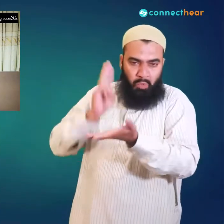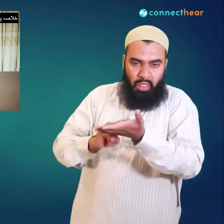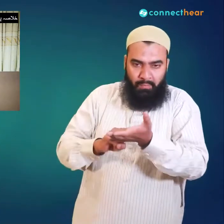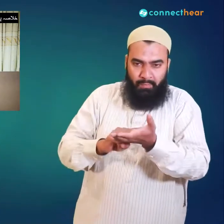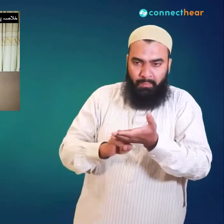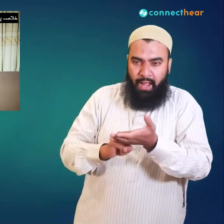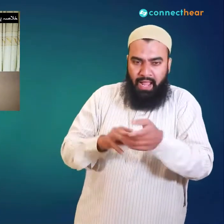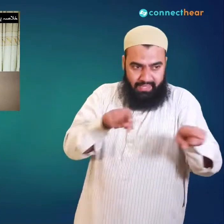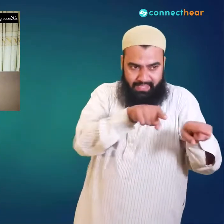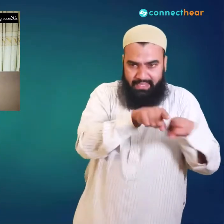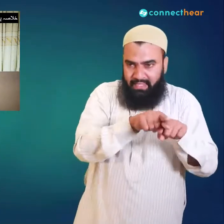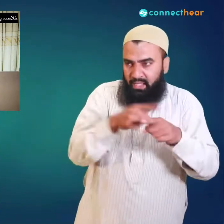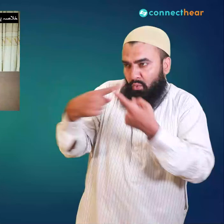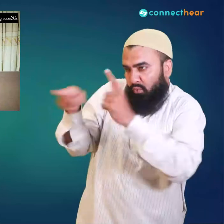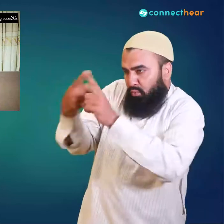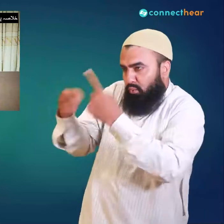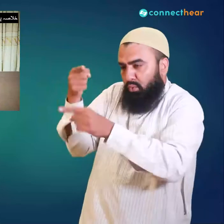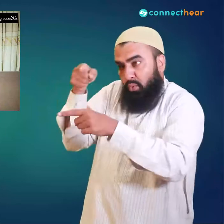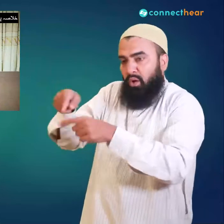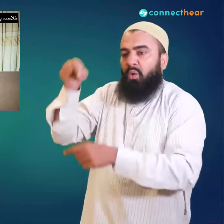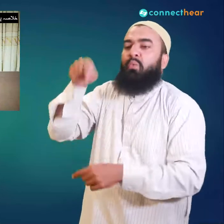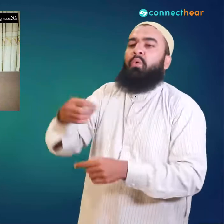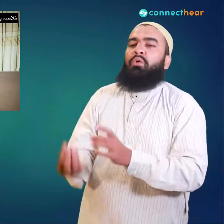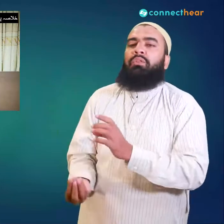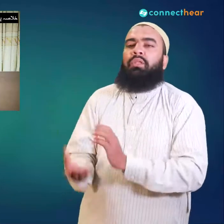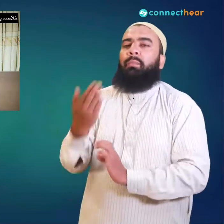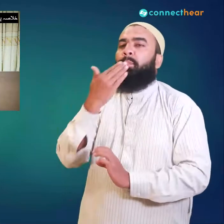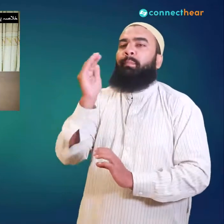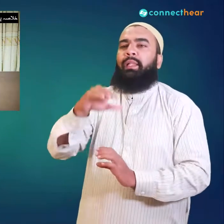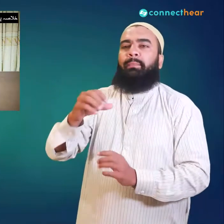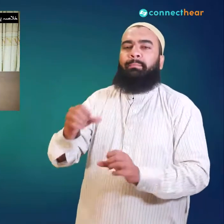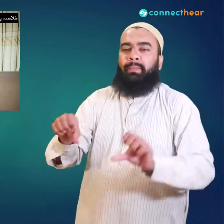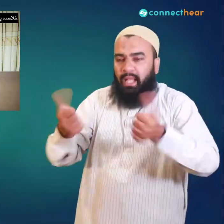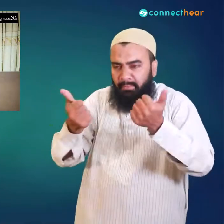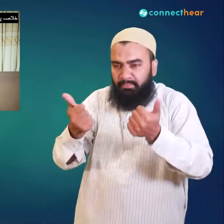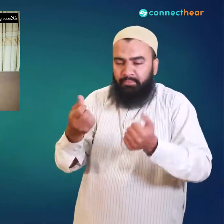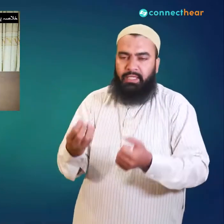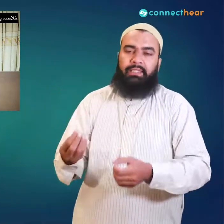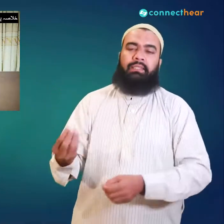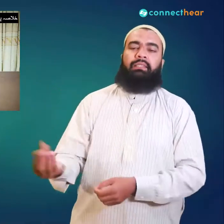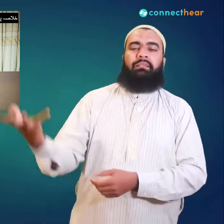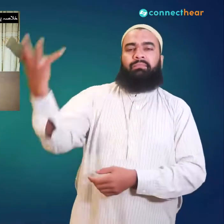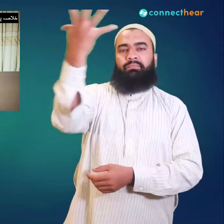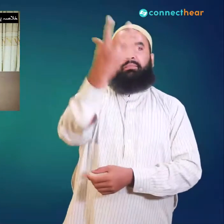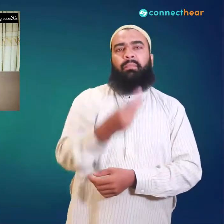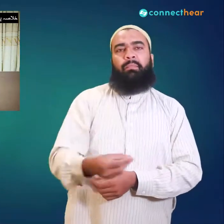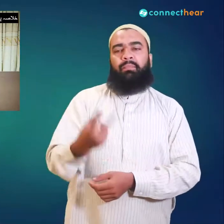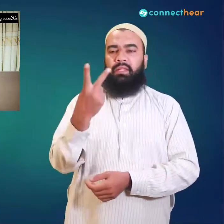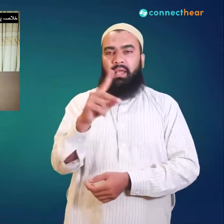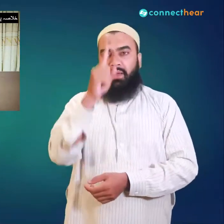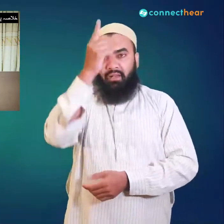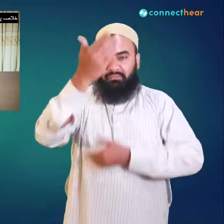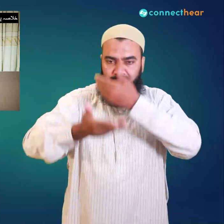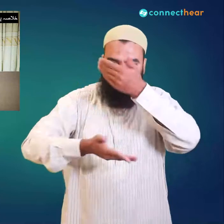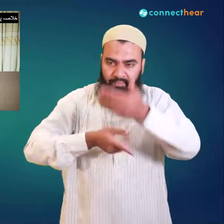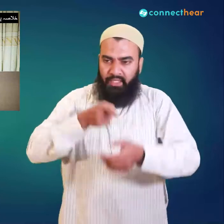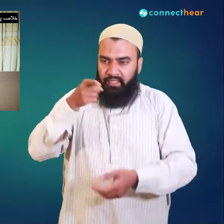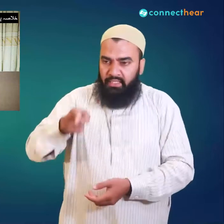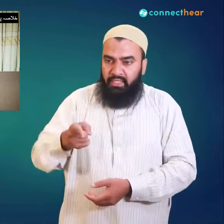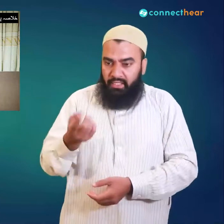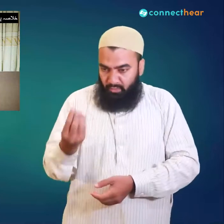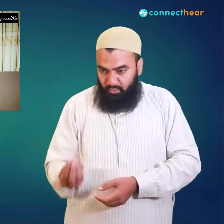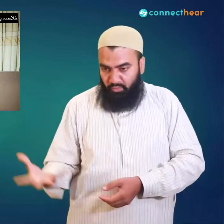تعبیر کیا جاتا ہے۔ قرآن نے اس دن کو یوم الفرقان کا نام دے دیا کہ حق اور باطل کے